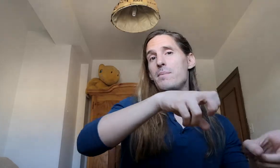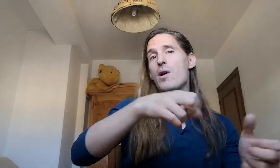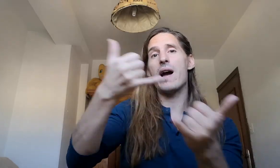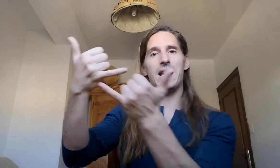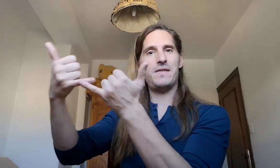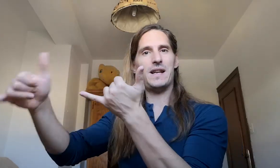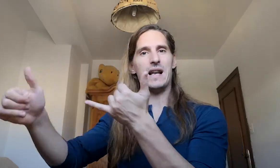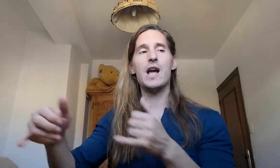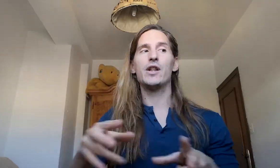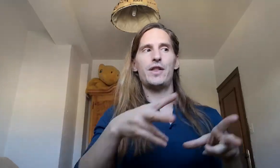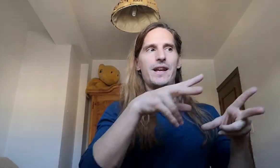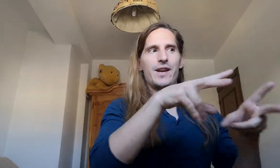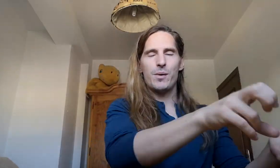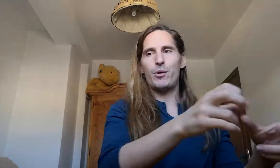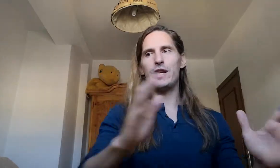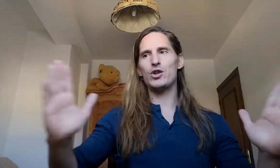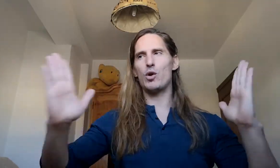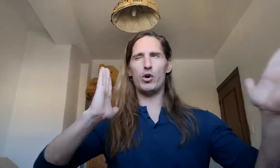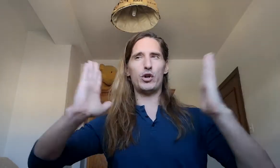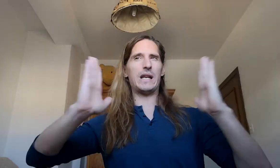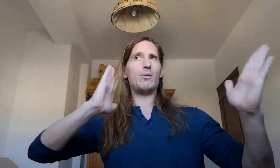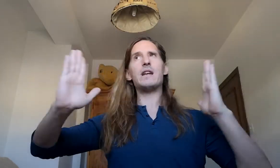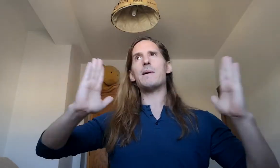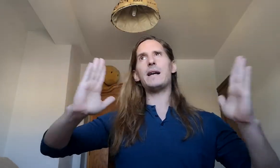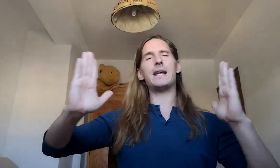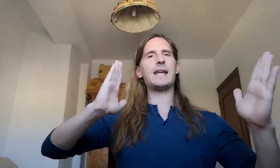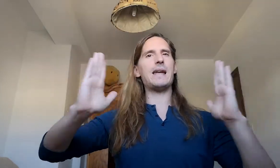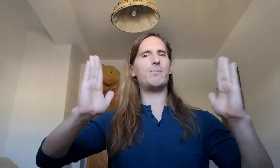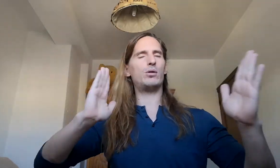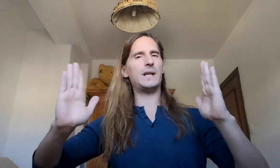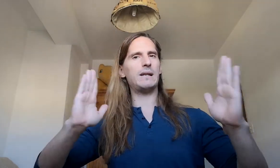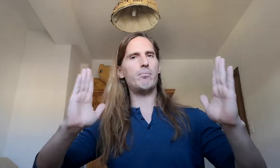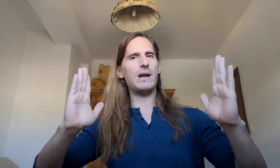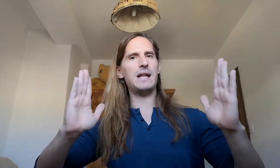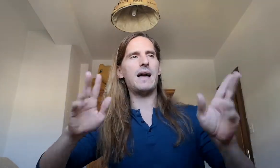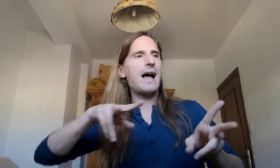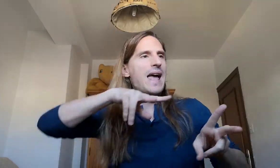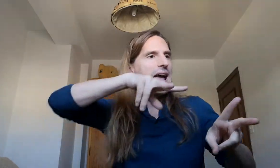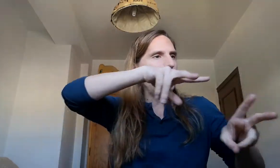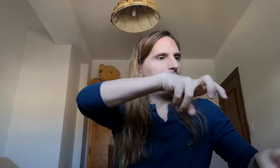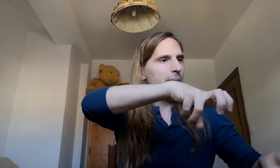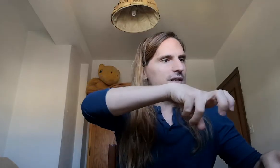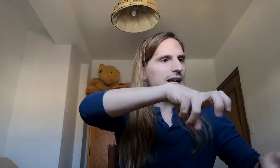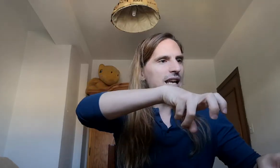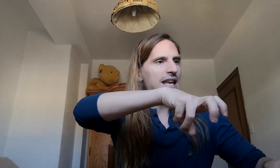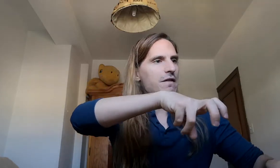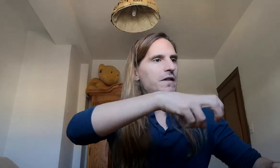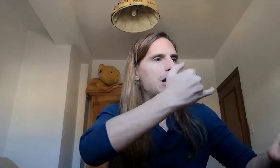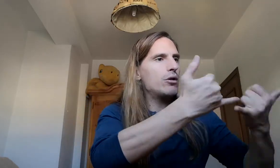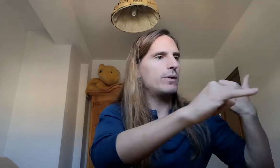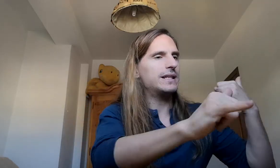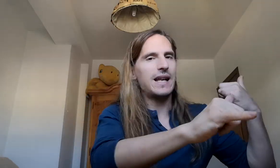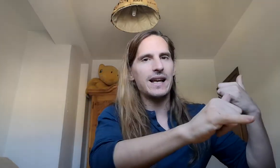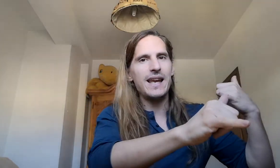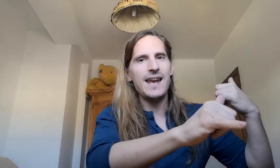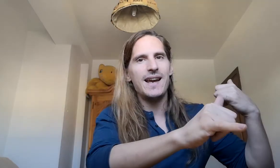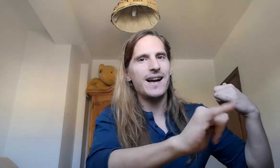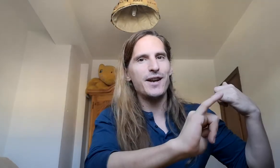principio y final. Entonces, por eso, como nos tenemos que imaginar que hay puesto una temporalidad, el principio está aquí y el final no puede estar aquí. ¿A que